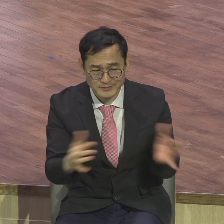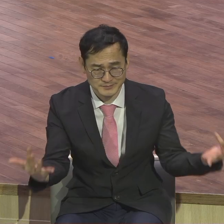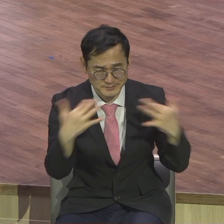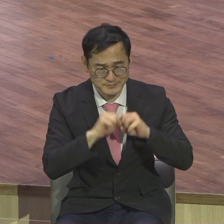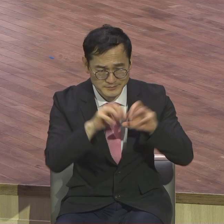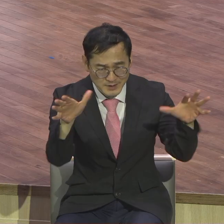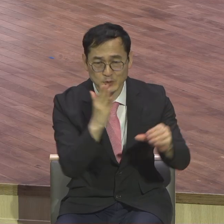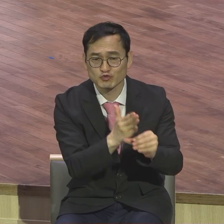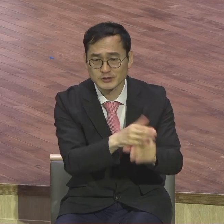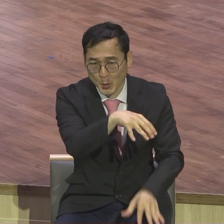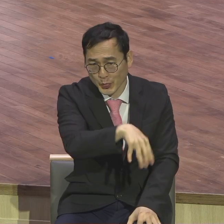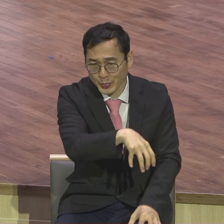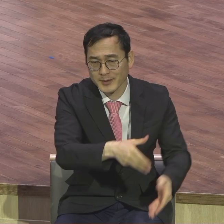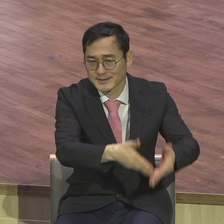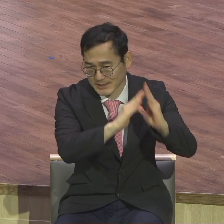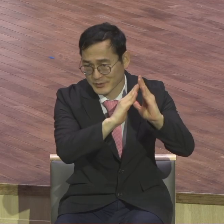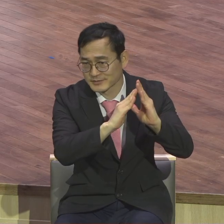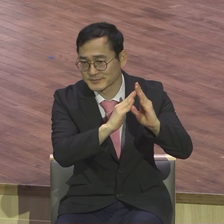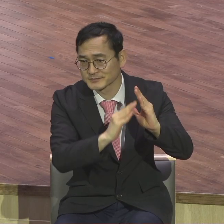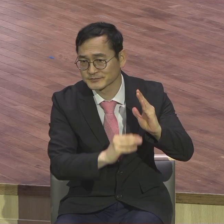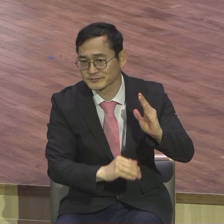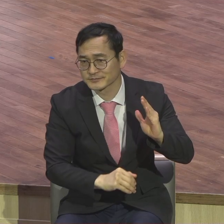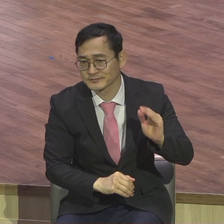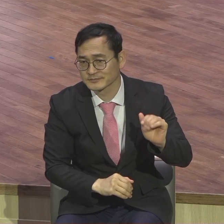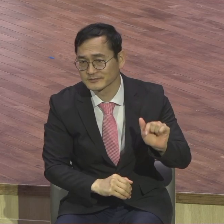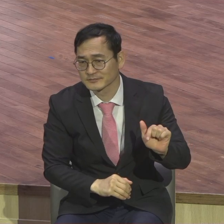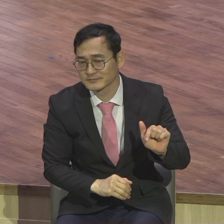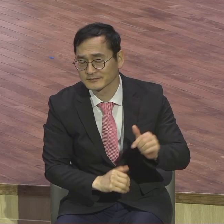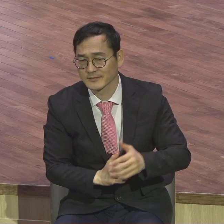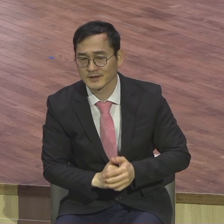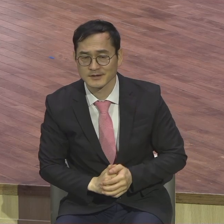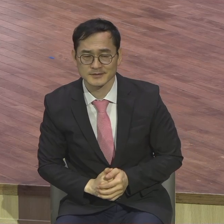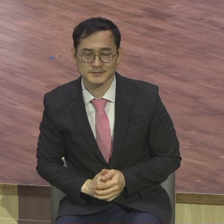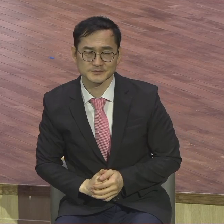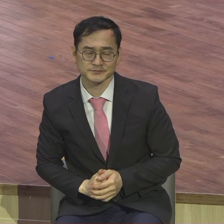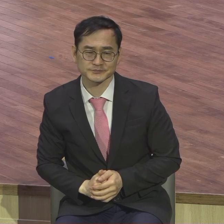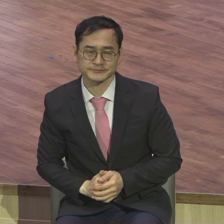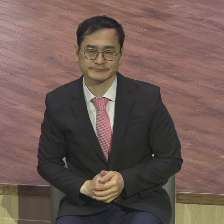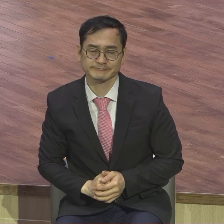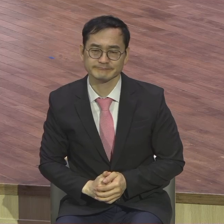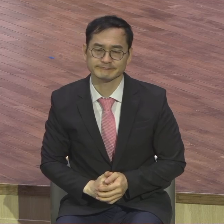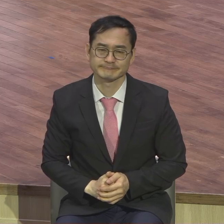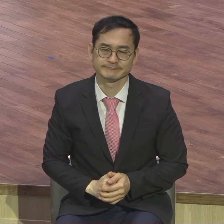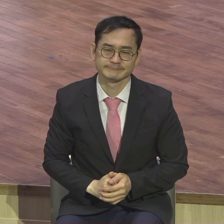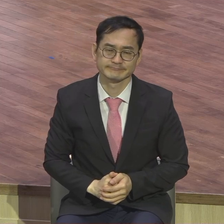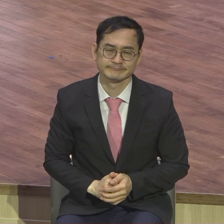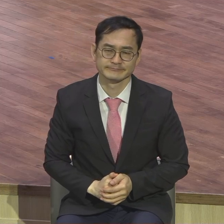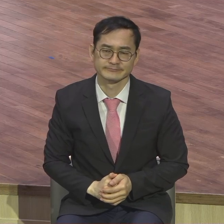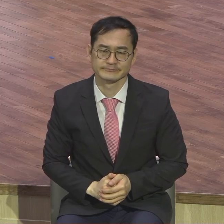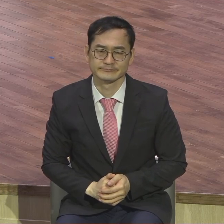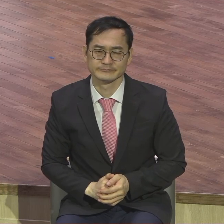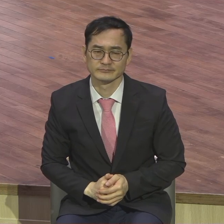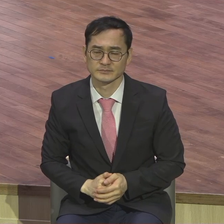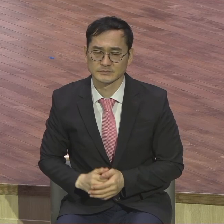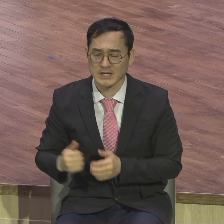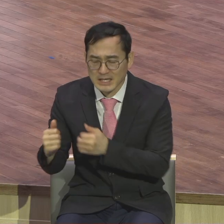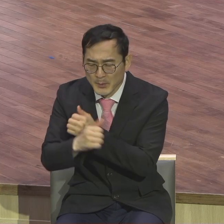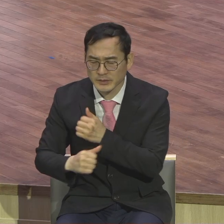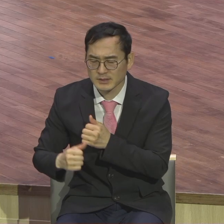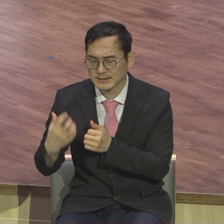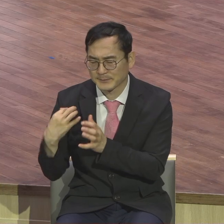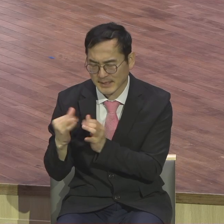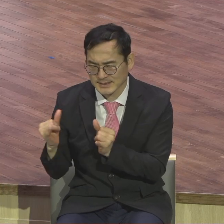세웠어요. 이 일을 위해서 우리 다민족 위원장 부위원장을 비롯한 모든